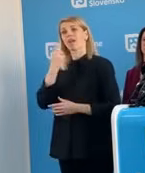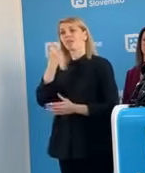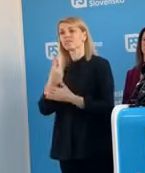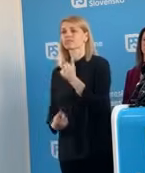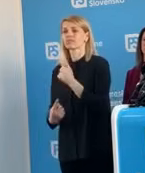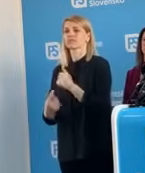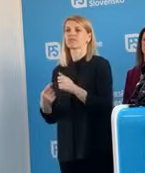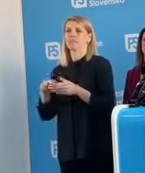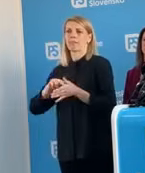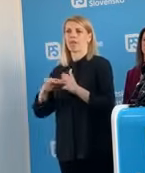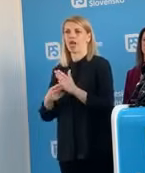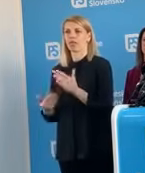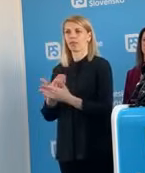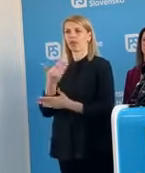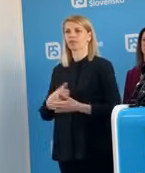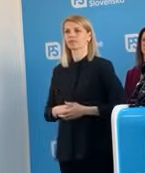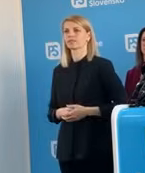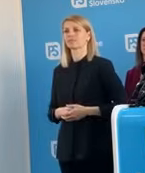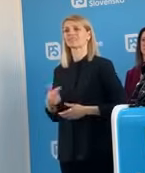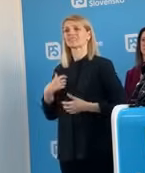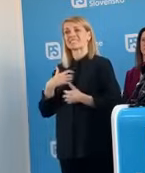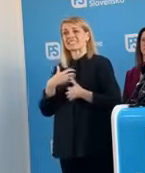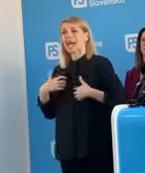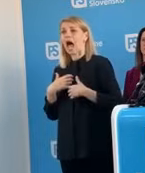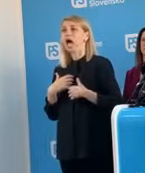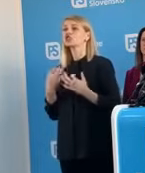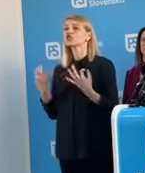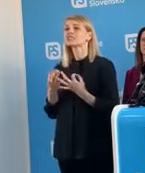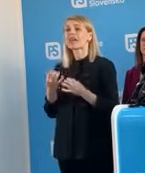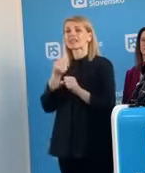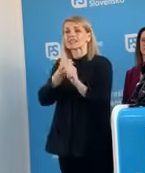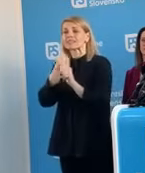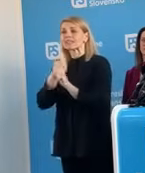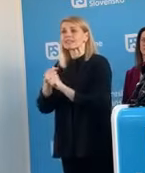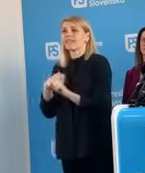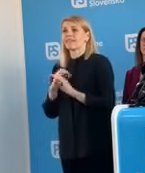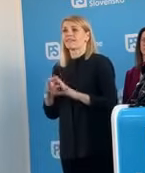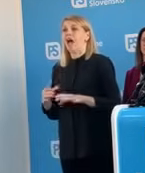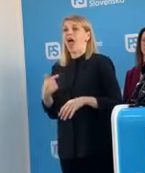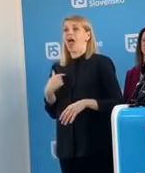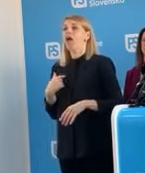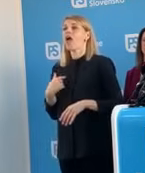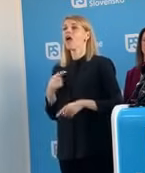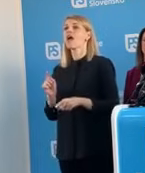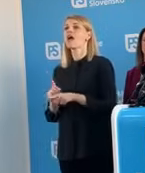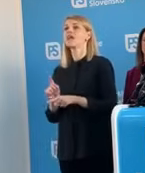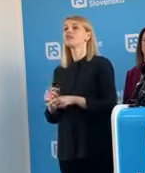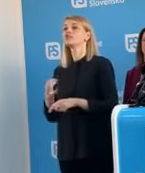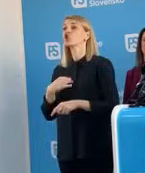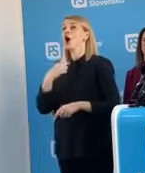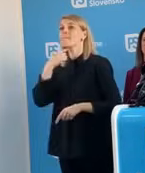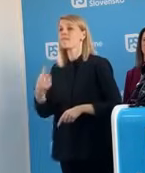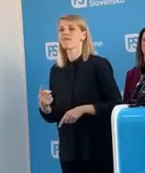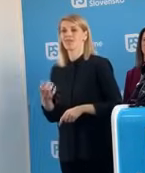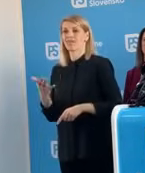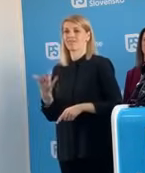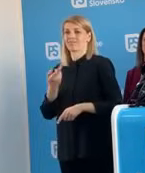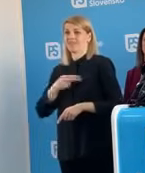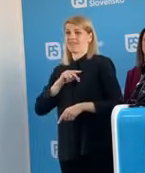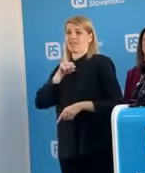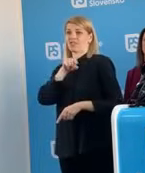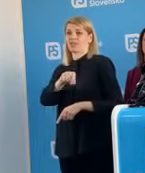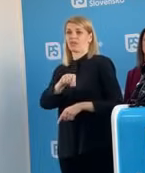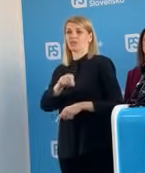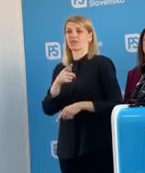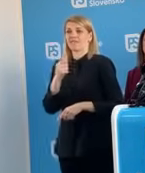prišli o plán obnovy. Snažím sa lobovať, kde sa dá. Ale my to nevieme zariadiť. To je zodpovednosť Roberta Fica.